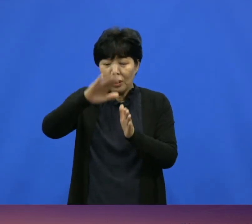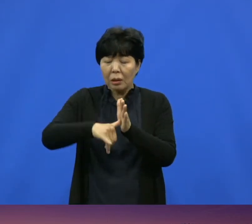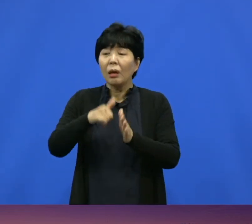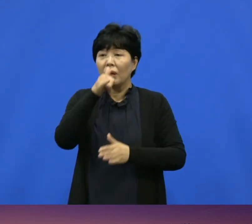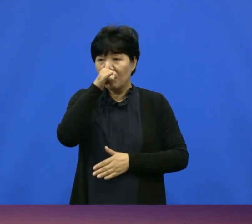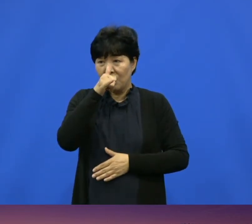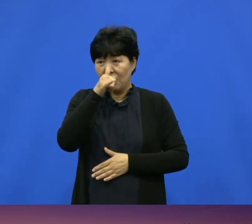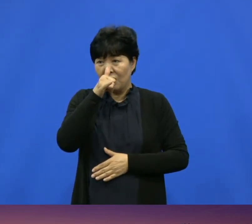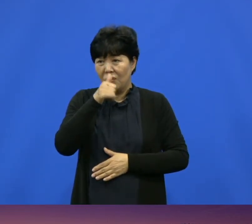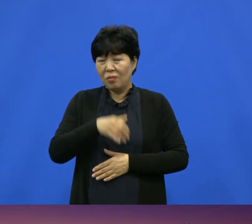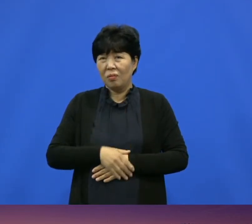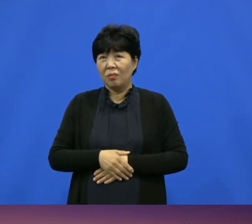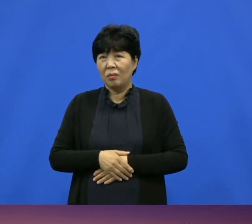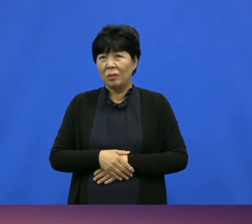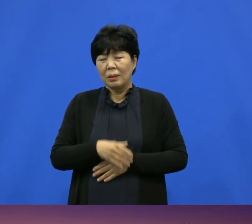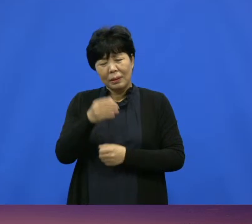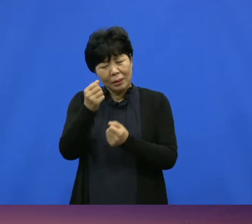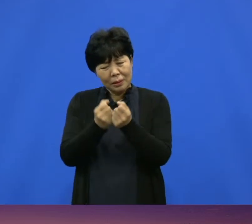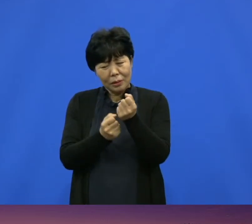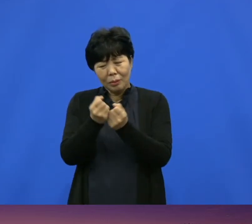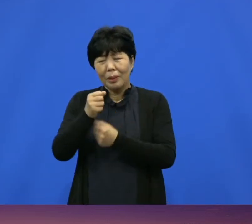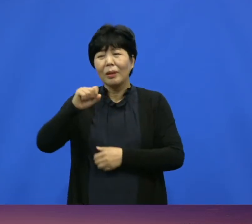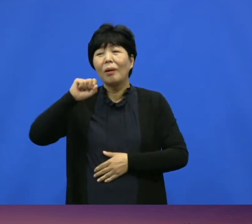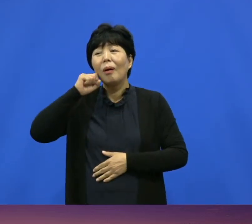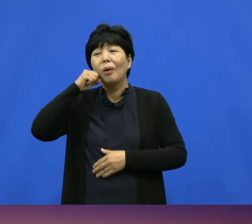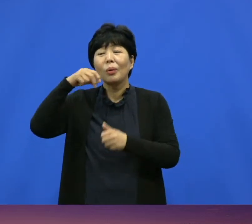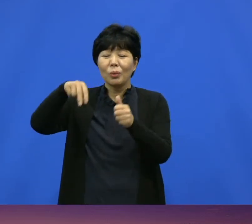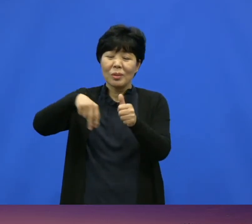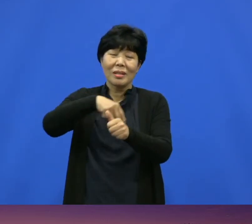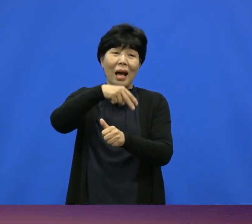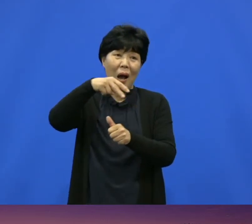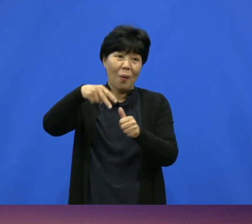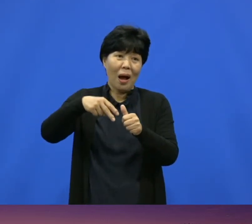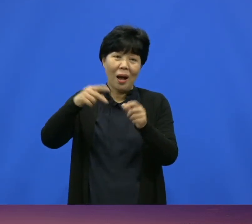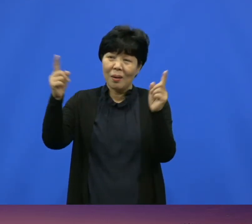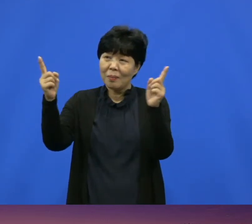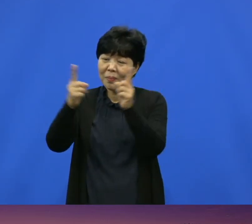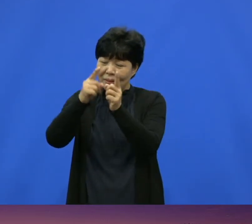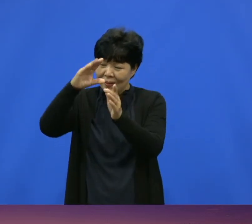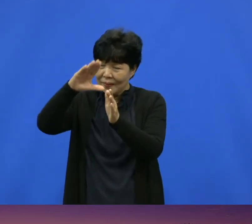내몰립니다. 설명할 수 없는 상황 속으로 빠질 때가 있어요. 우리도.